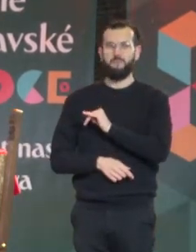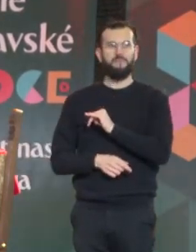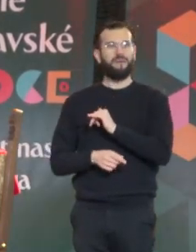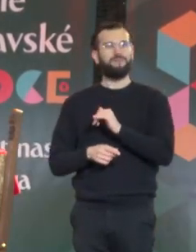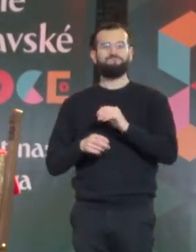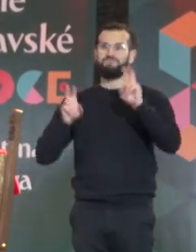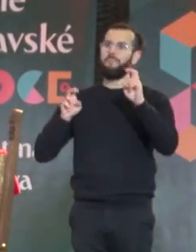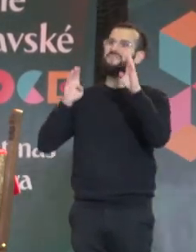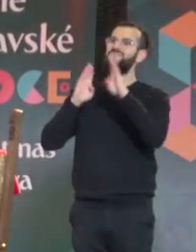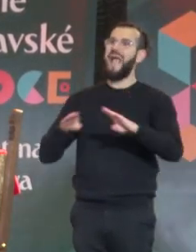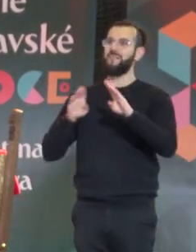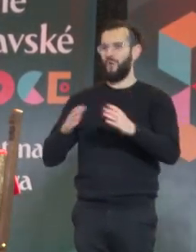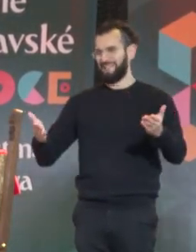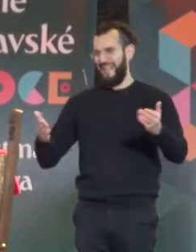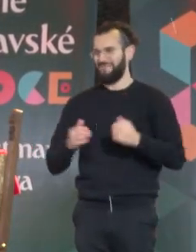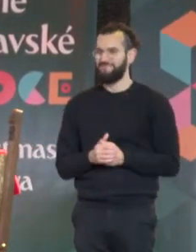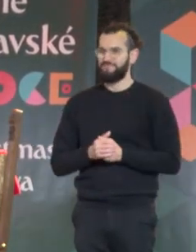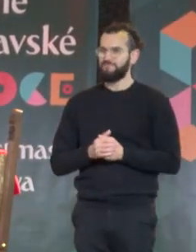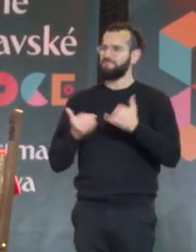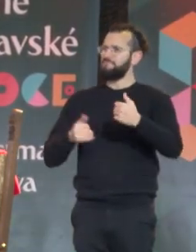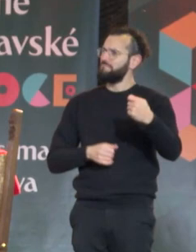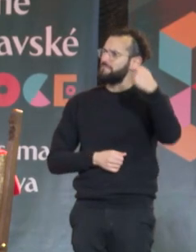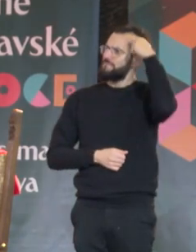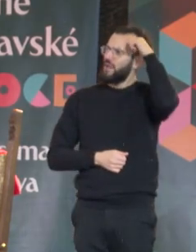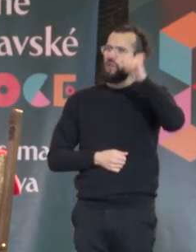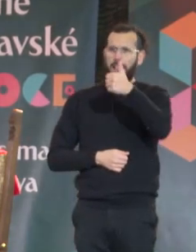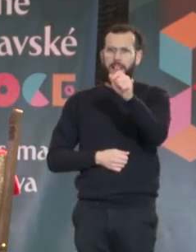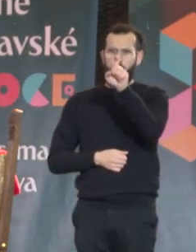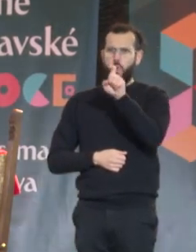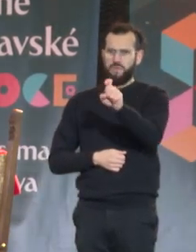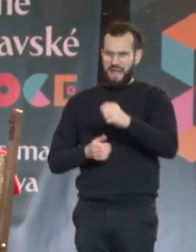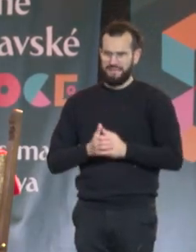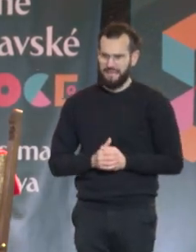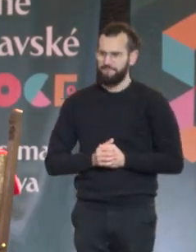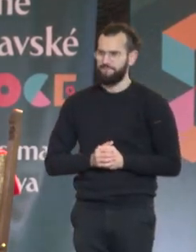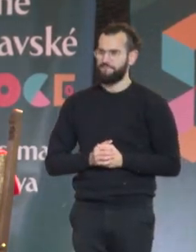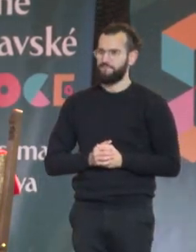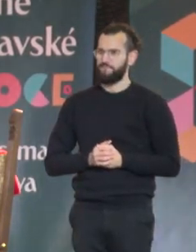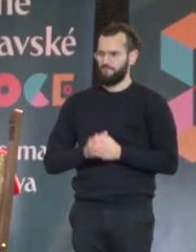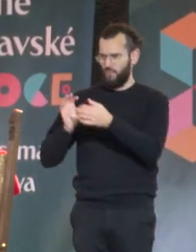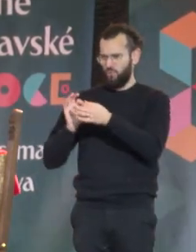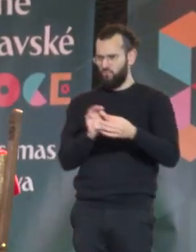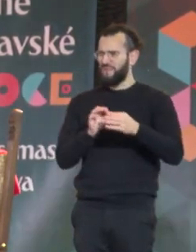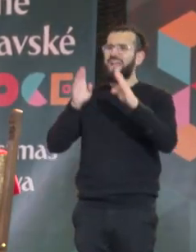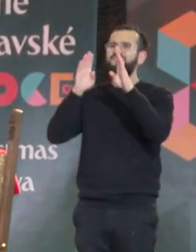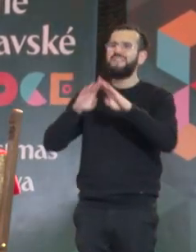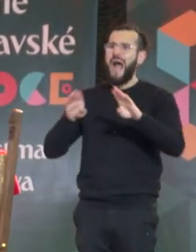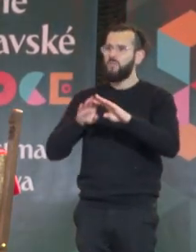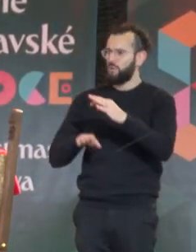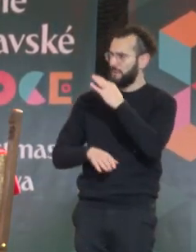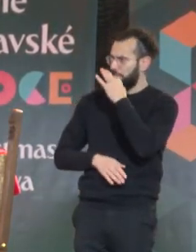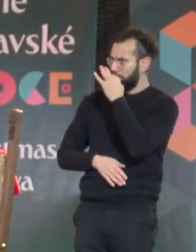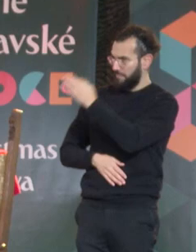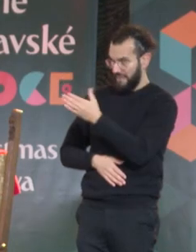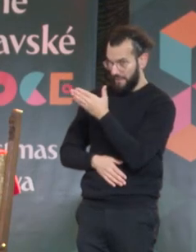predvianočnej atmosféry. No a mne napadá ešte jedna taká posledná otázka na vás v súvislosti s Vianocami. Či máte